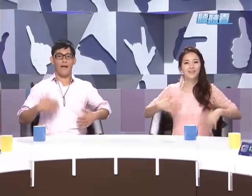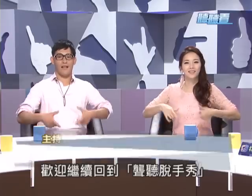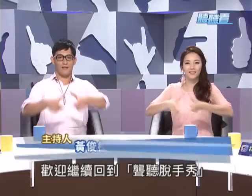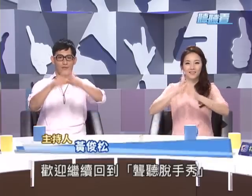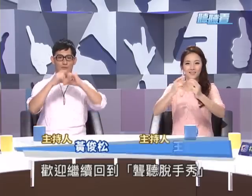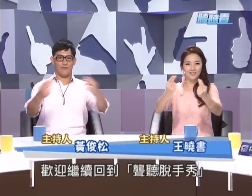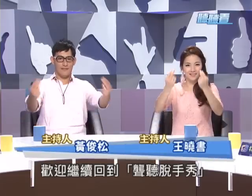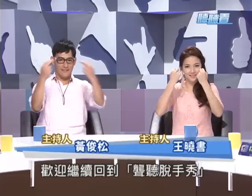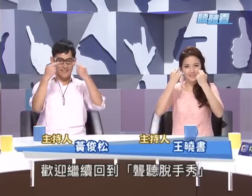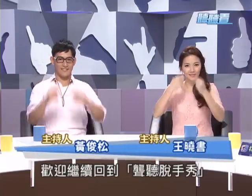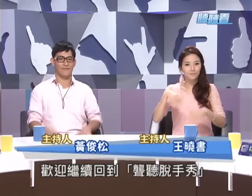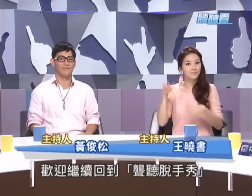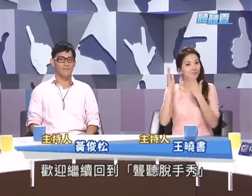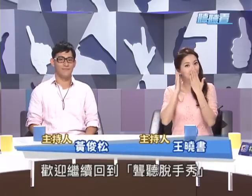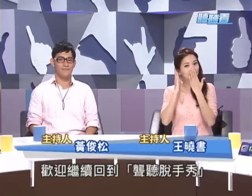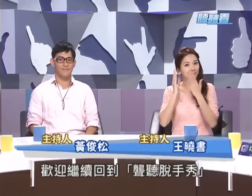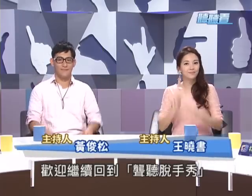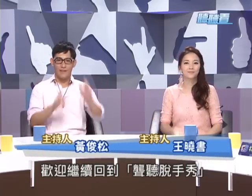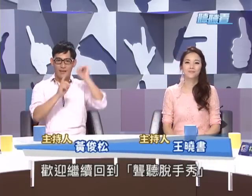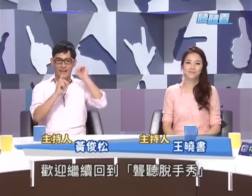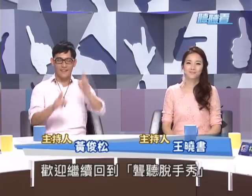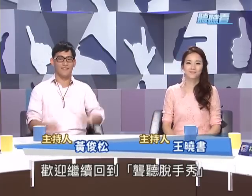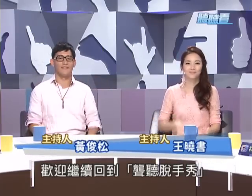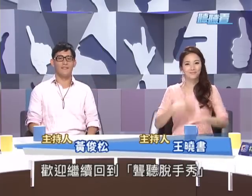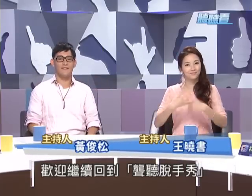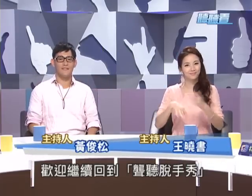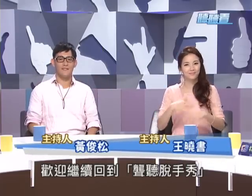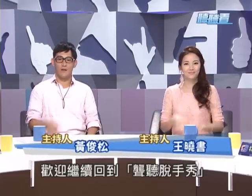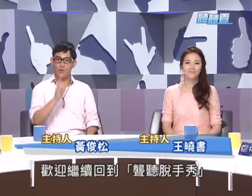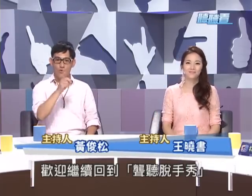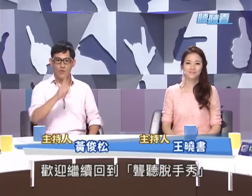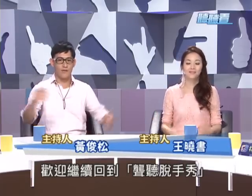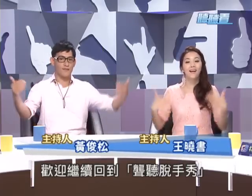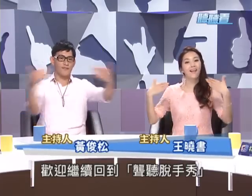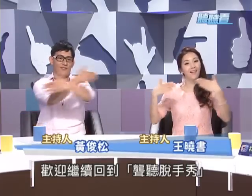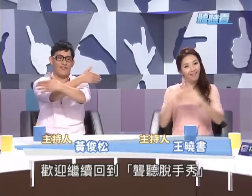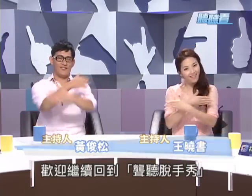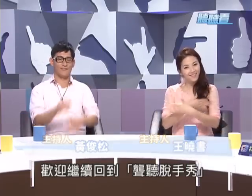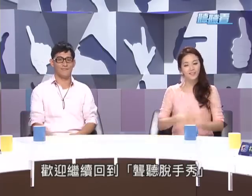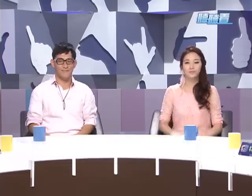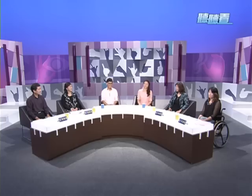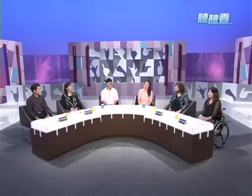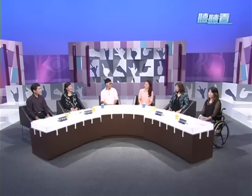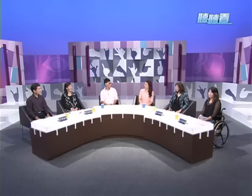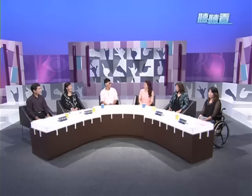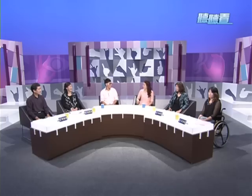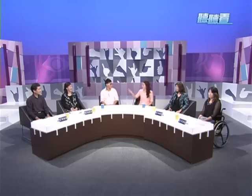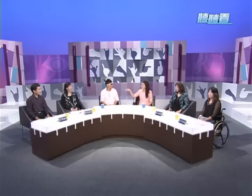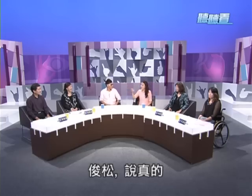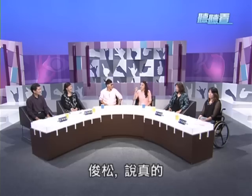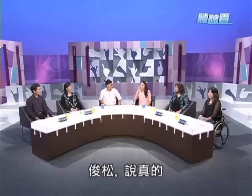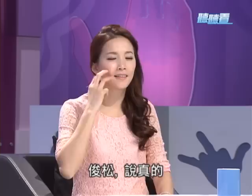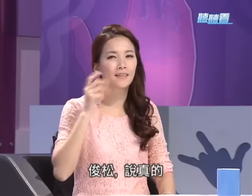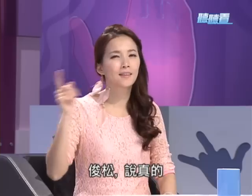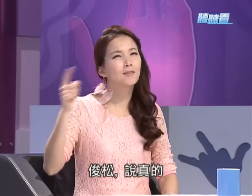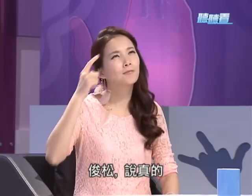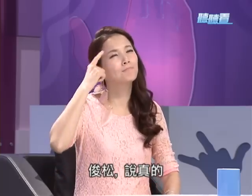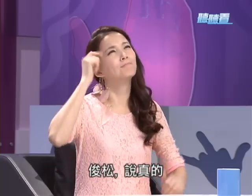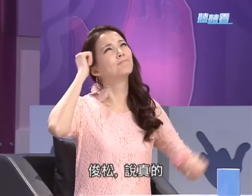欢迎继续回到 龙 听 托 手 秀。君松，说真